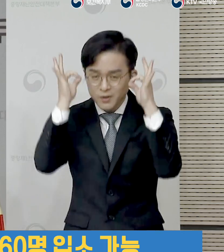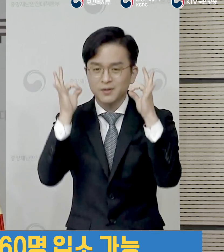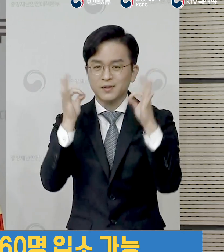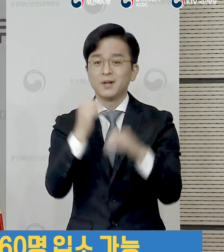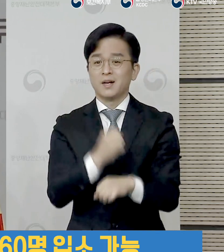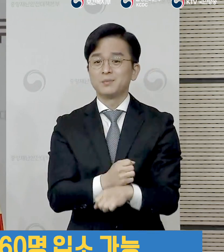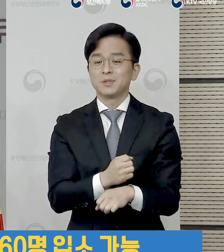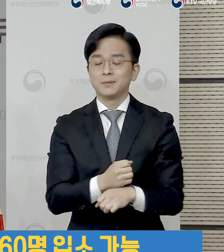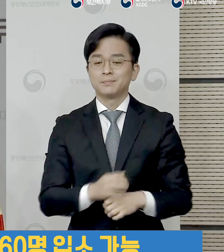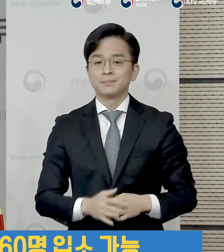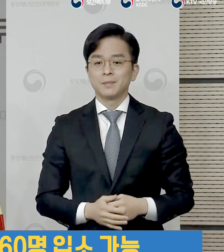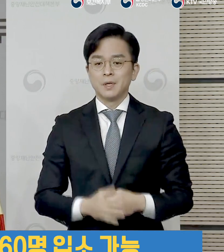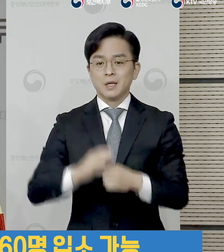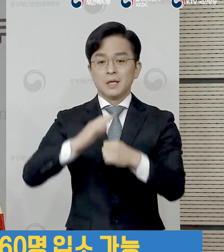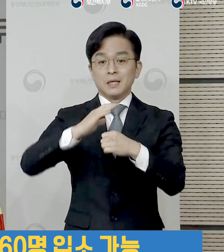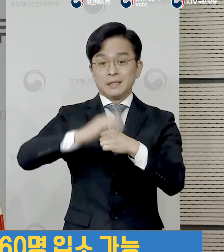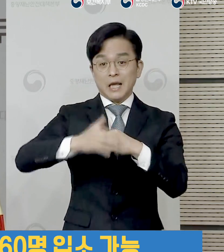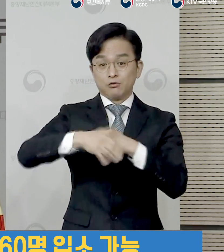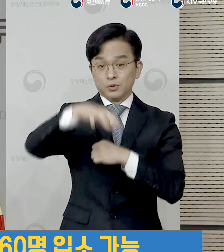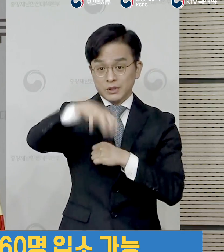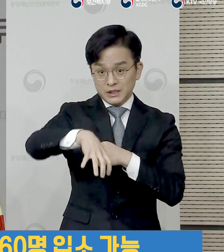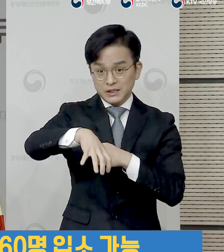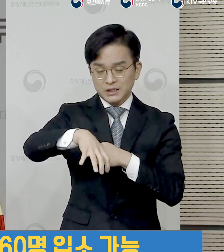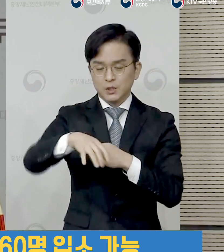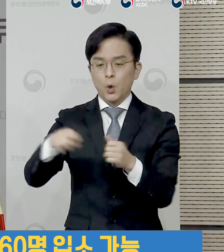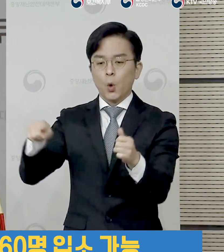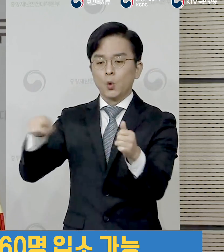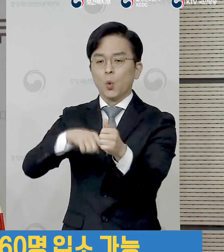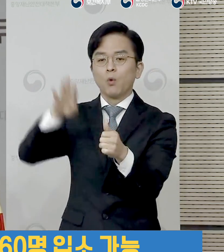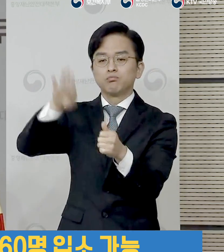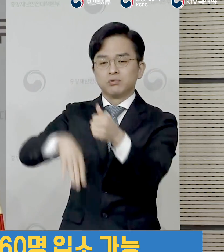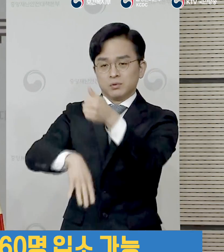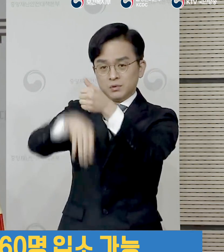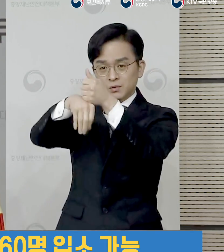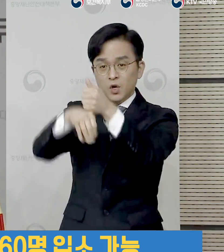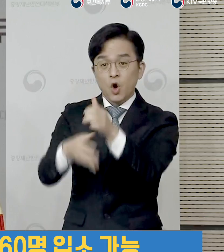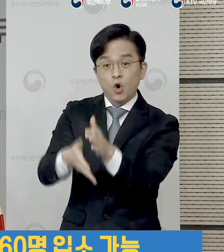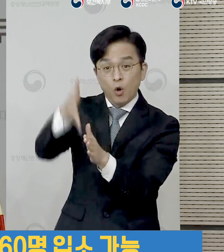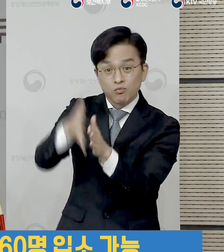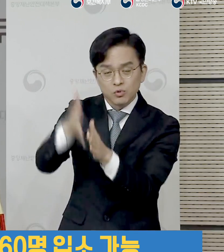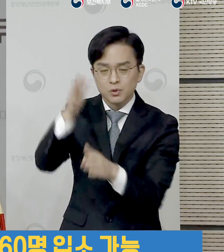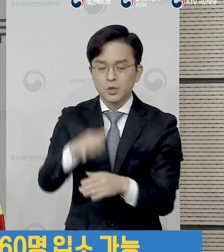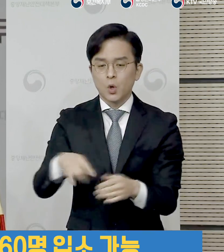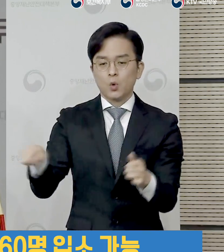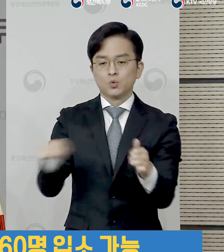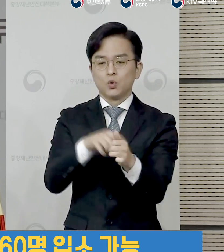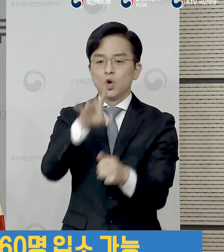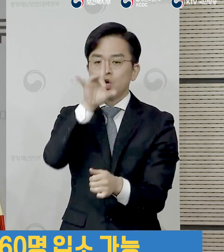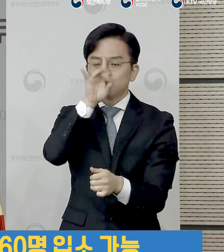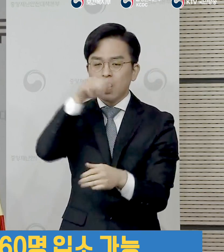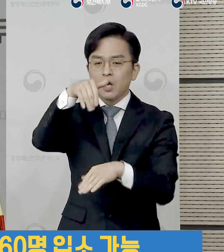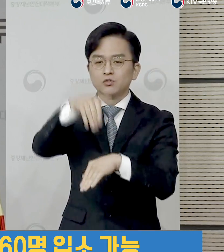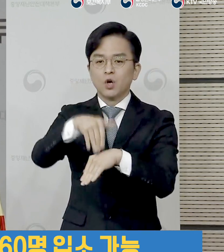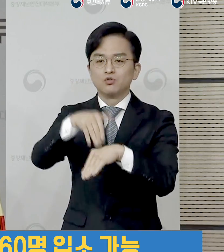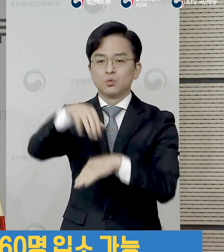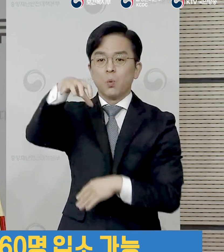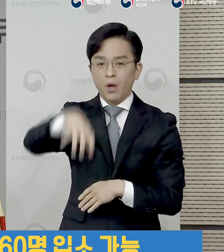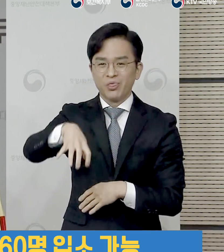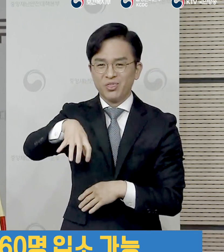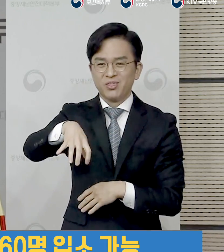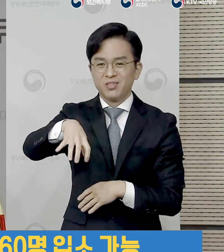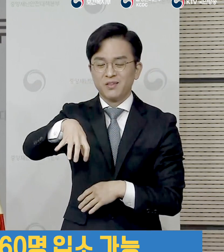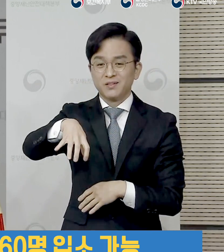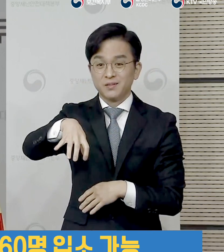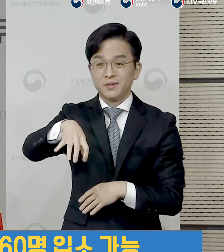긴급하게 대구시에 위치한 교육부 소관의 중앙교육연수원에 160명의 입소가